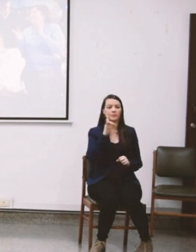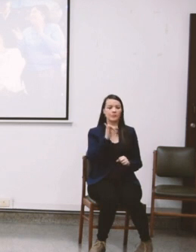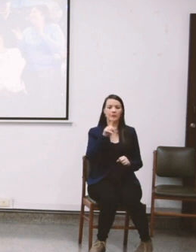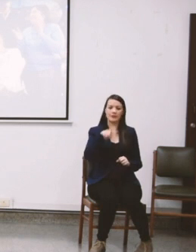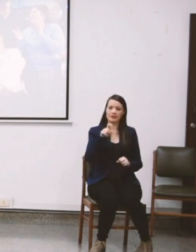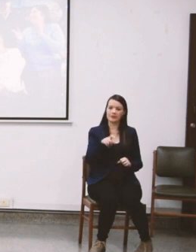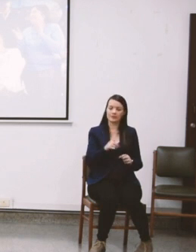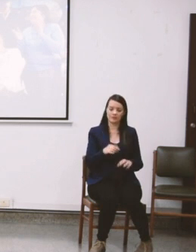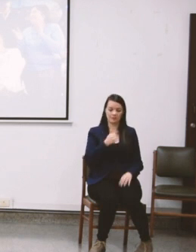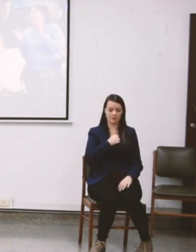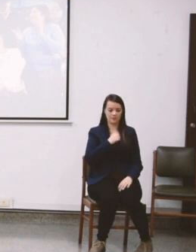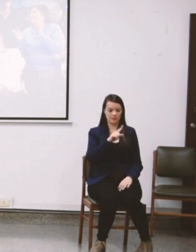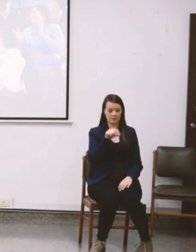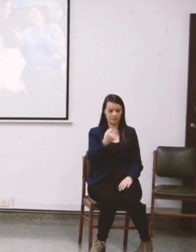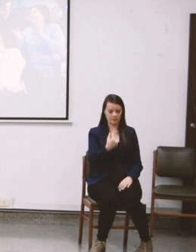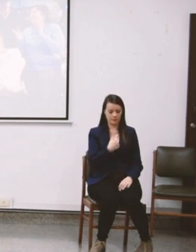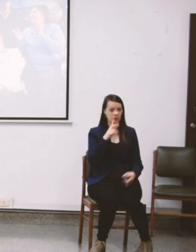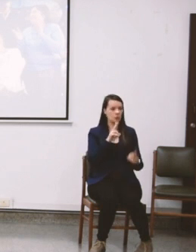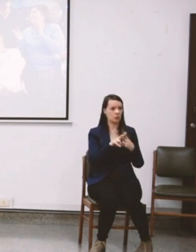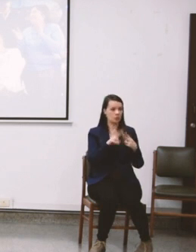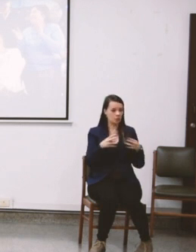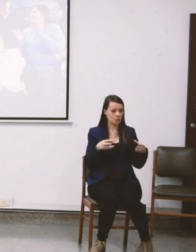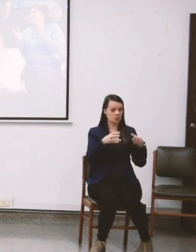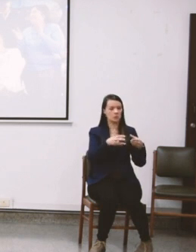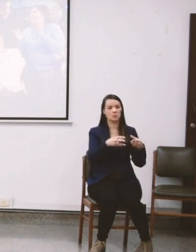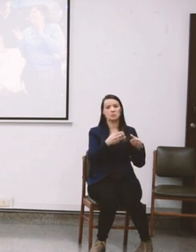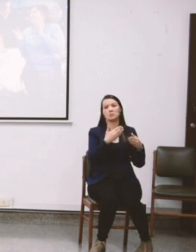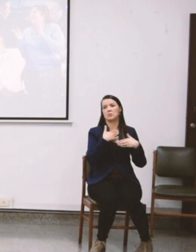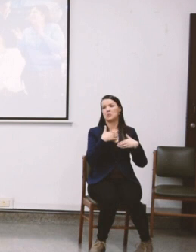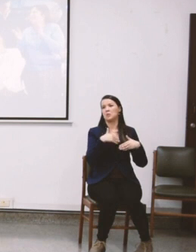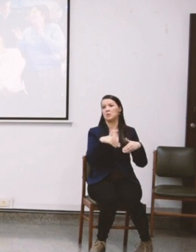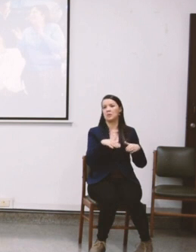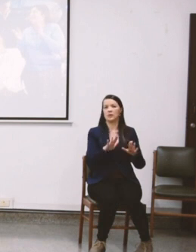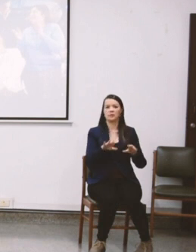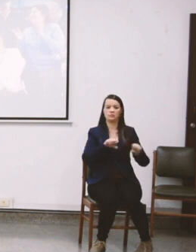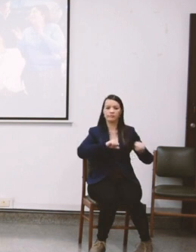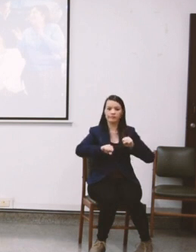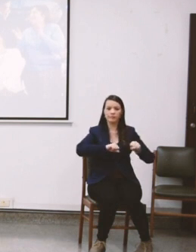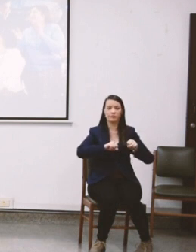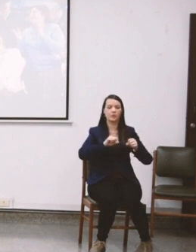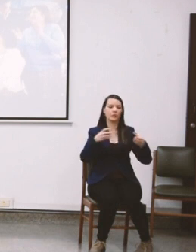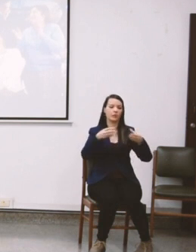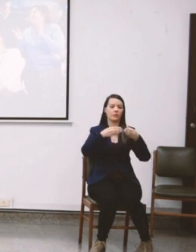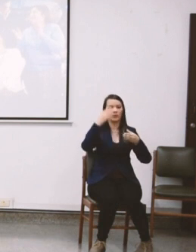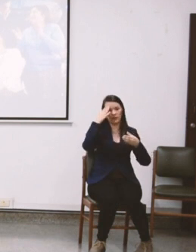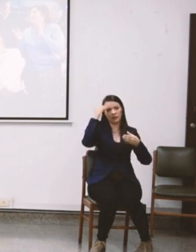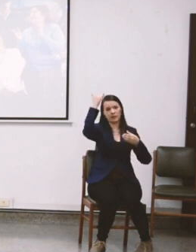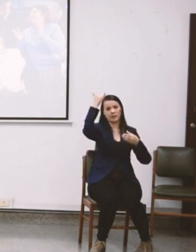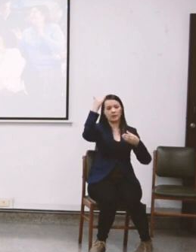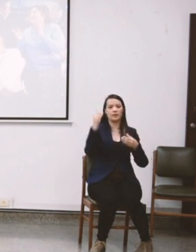pensar y preguntarnos que cuando uno conoce un colectivo, ya sea en términos activistas o académicos, pues